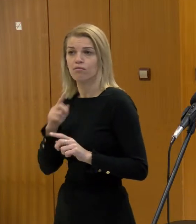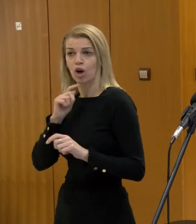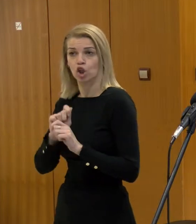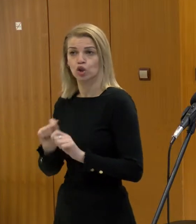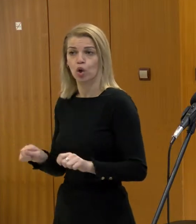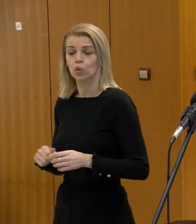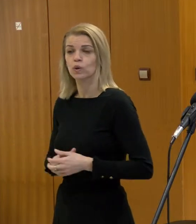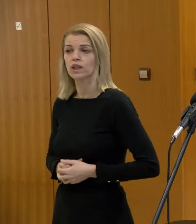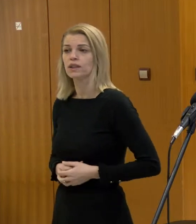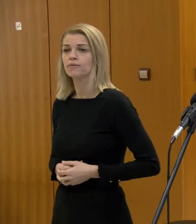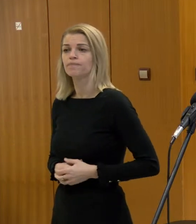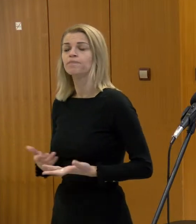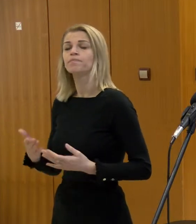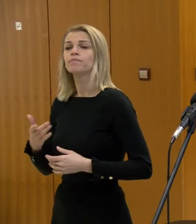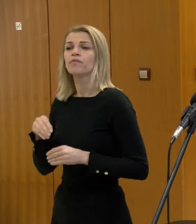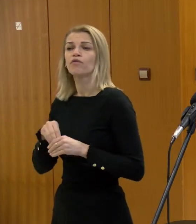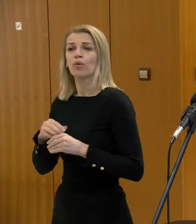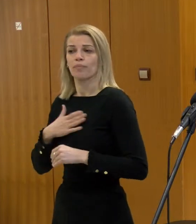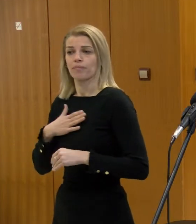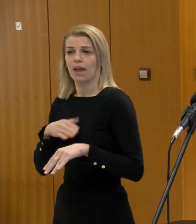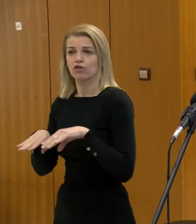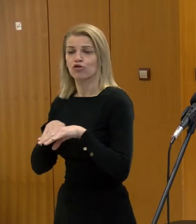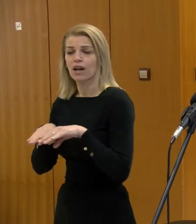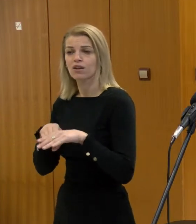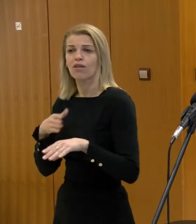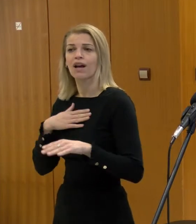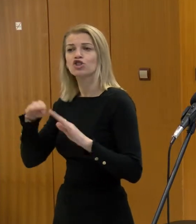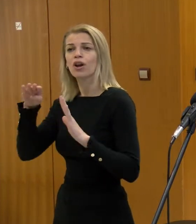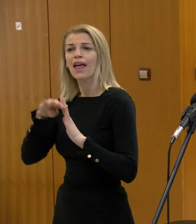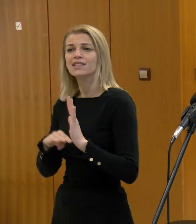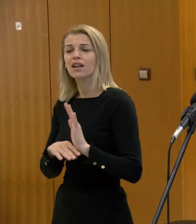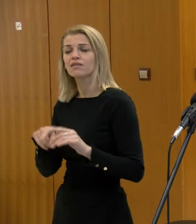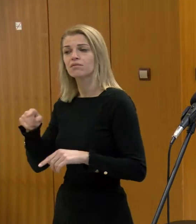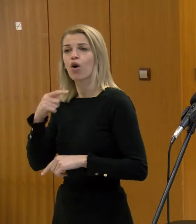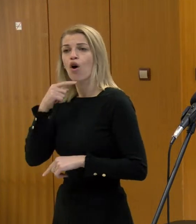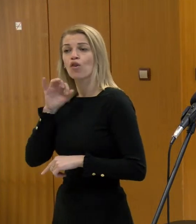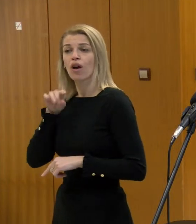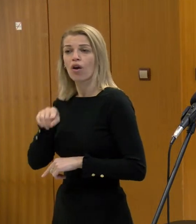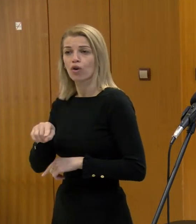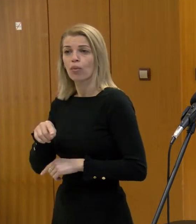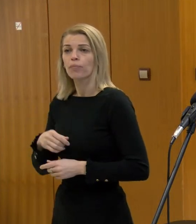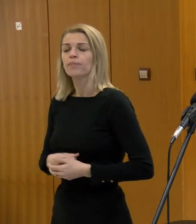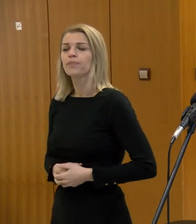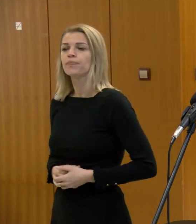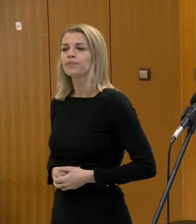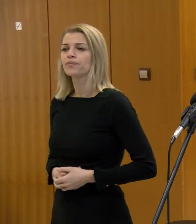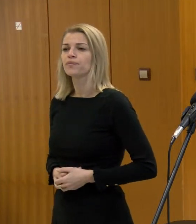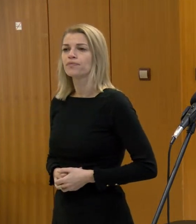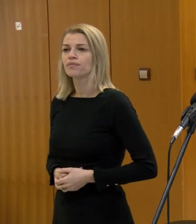My sme povedali za náš rezort a za našich legislatívcov, ktorí hovoria o tom, že